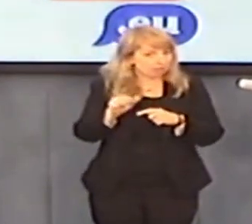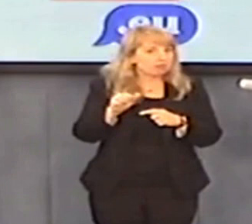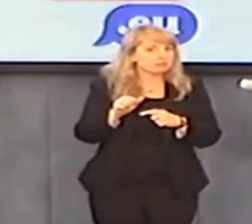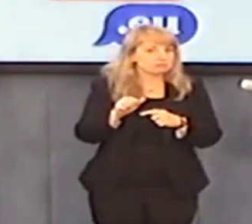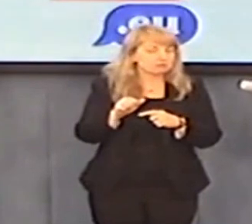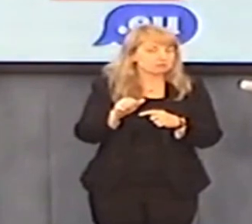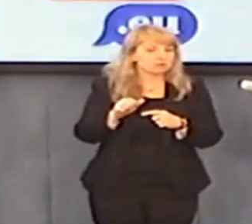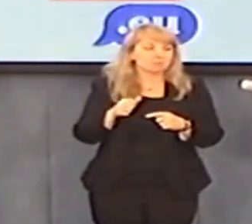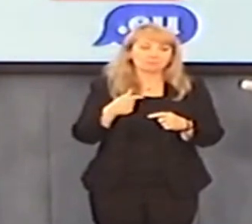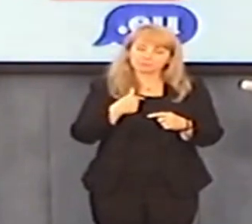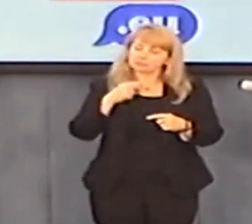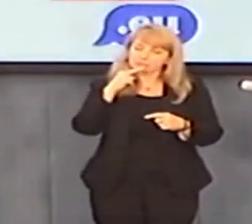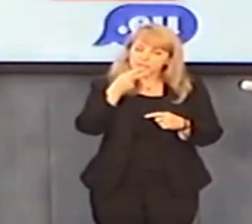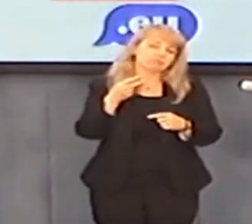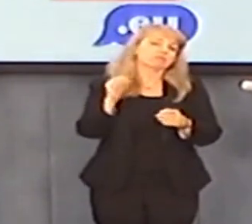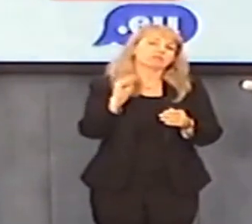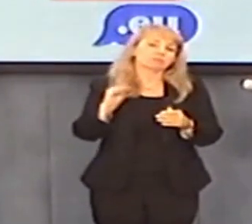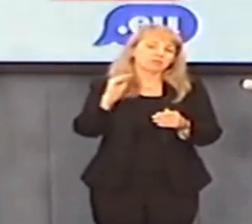Dla porządku powiem,